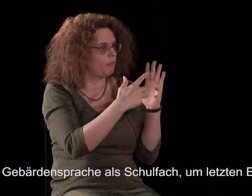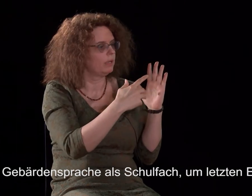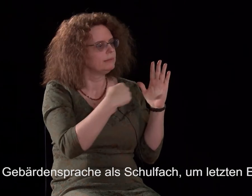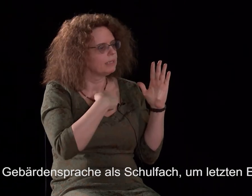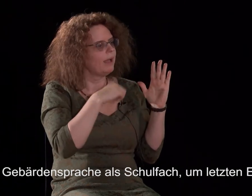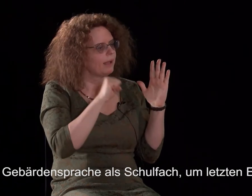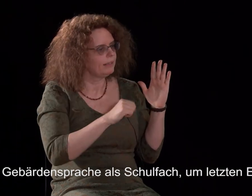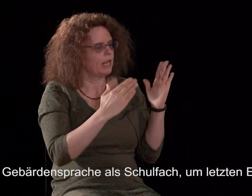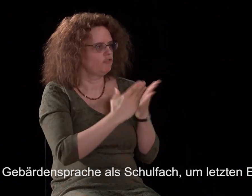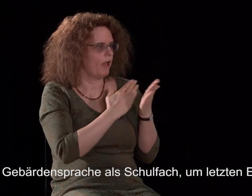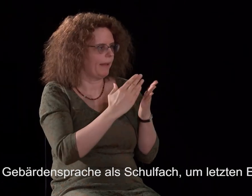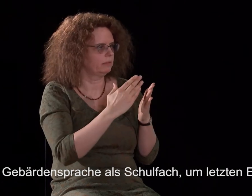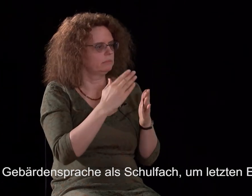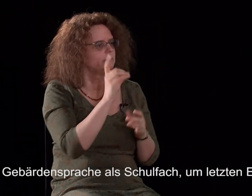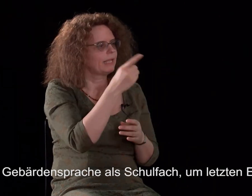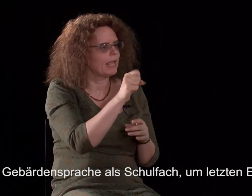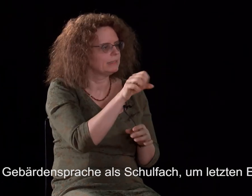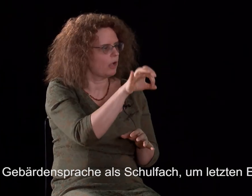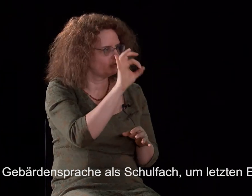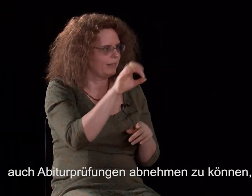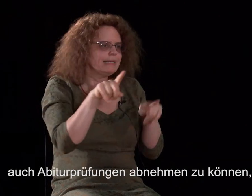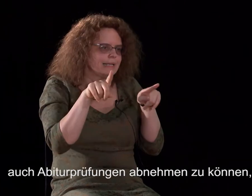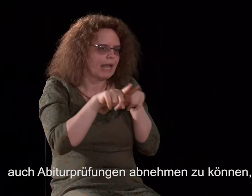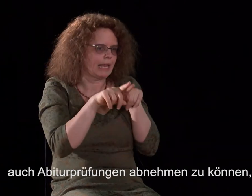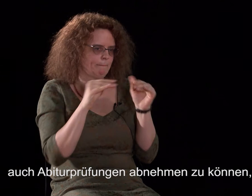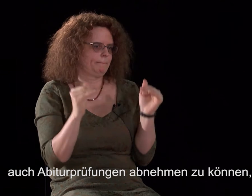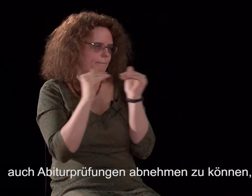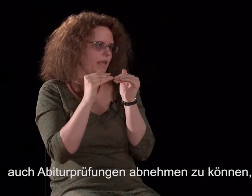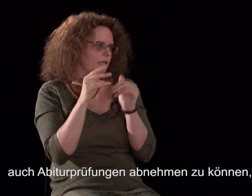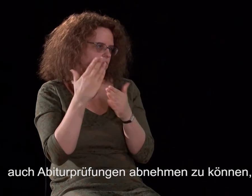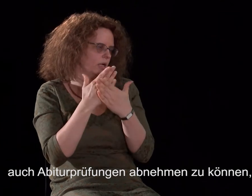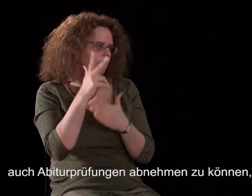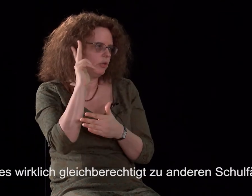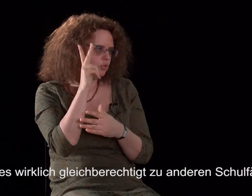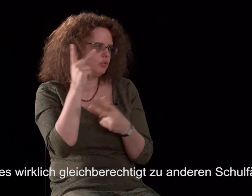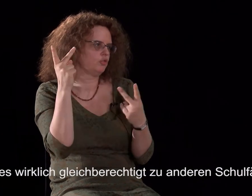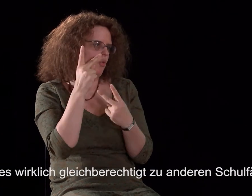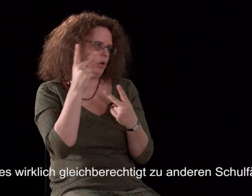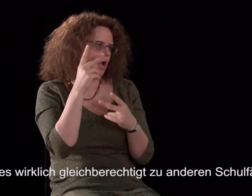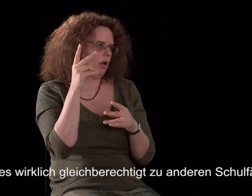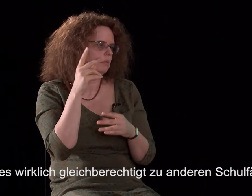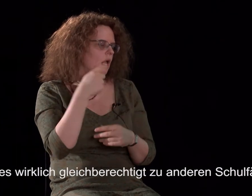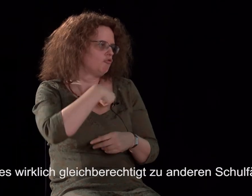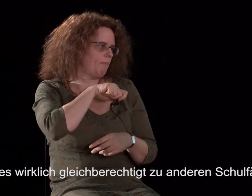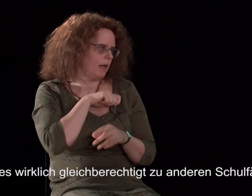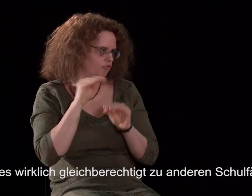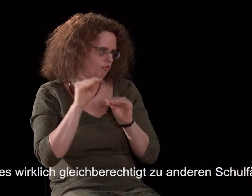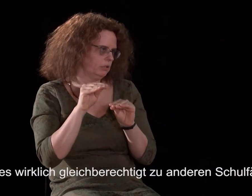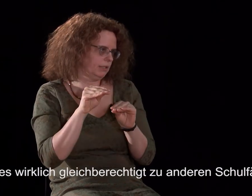als Schulfach, um letzten Endes dort auch Abiturprüfungen abnehmen zu können, dass es wirklich gleichberechtigt zu